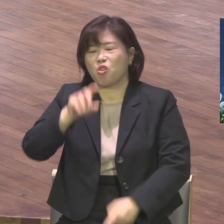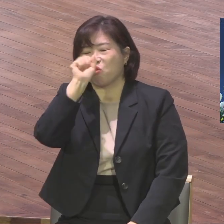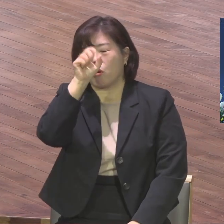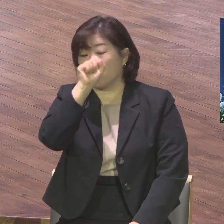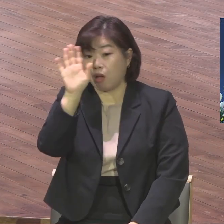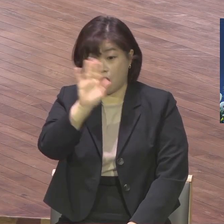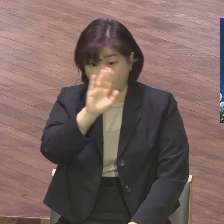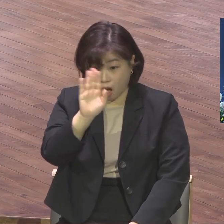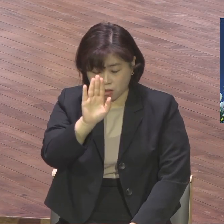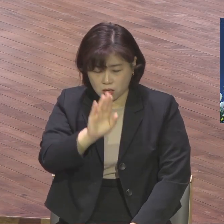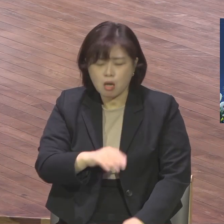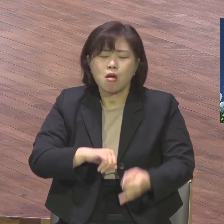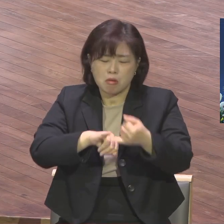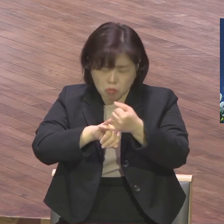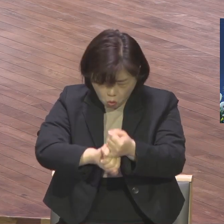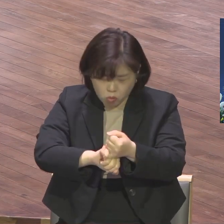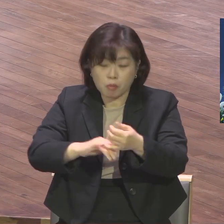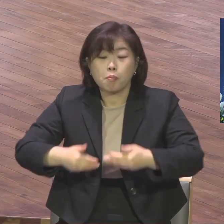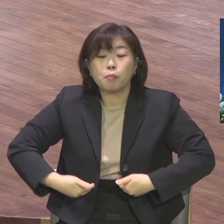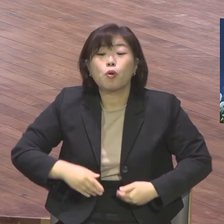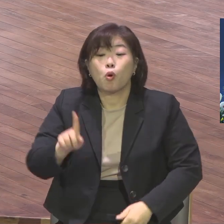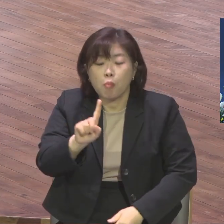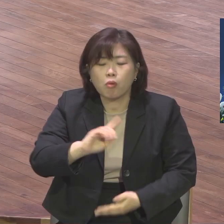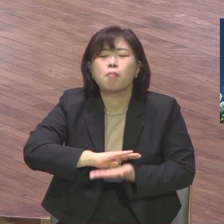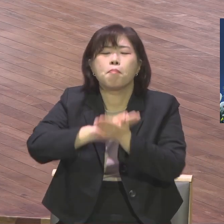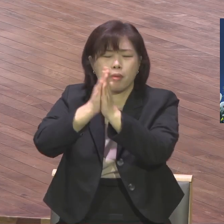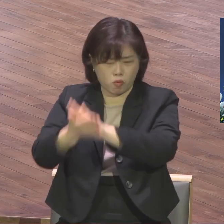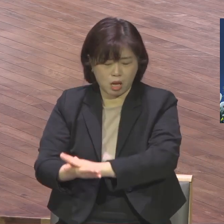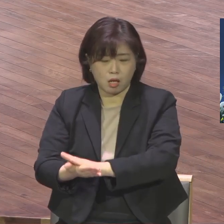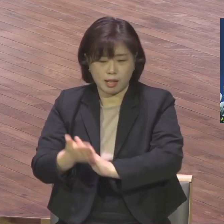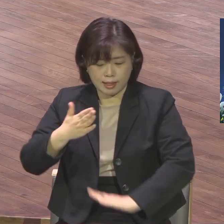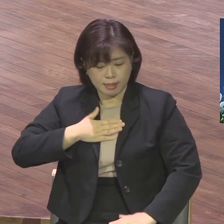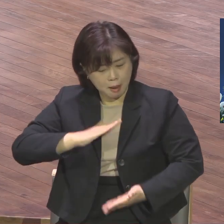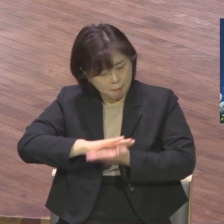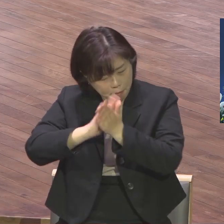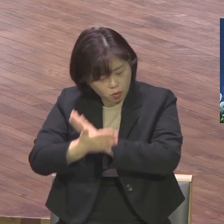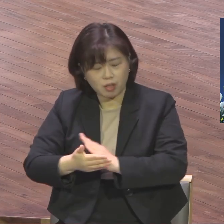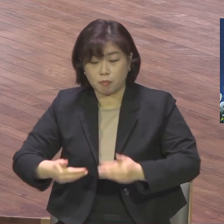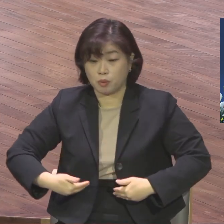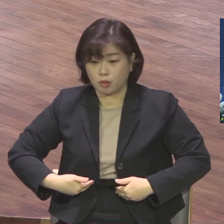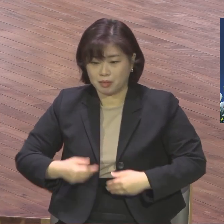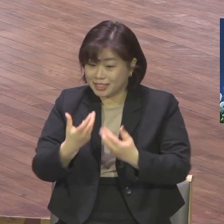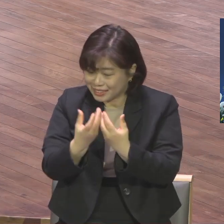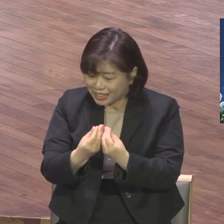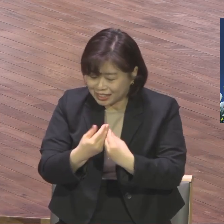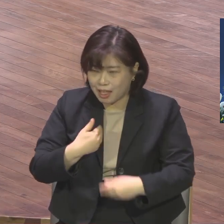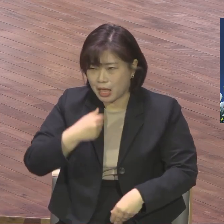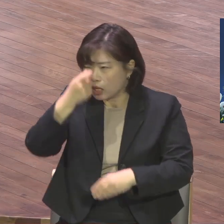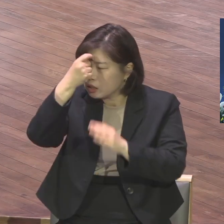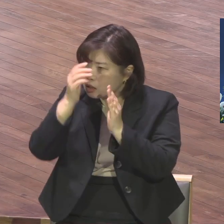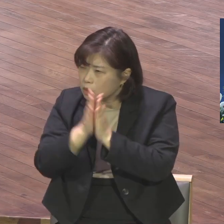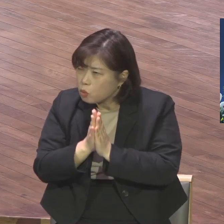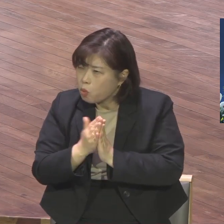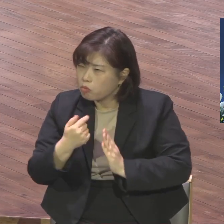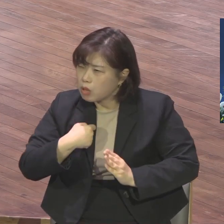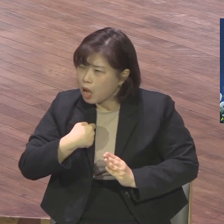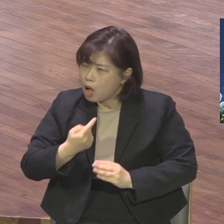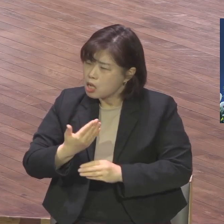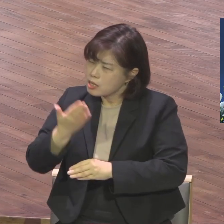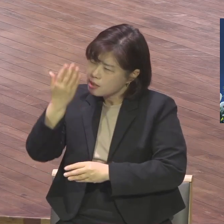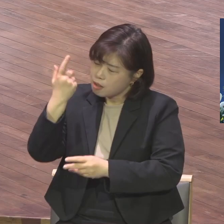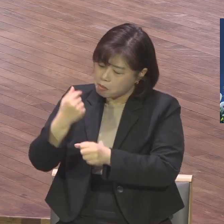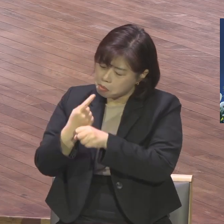되는 게 아니라고요. 필수라니까요. 뭐 여러분 자신이 내가 기도가 좀 변화됐나? 기도 내용이 내 정말